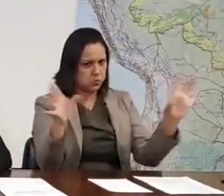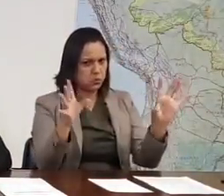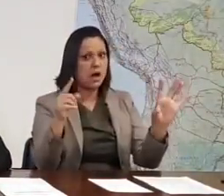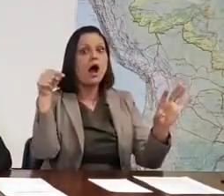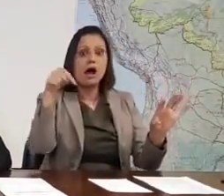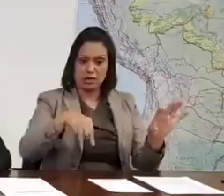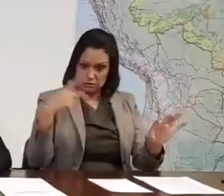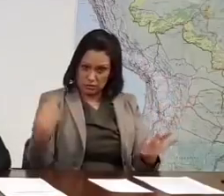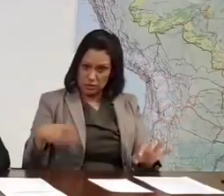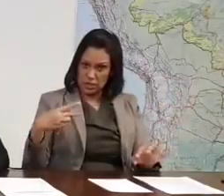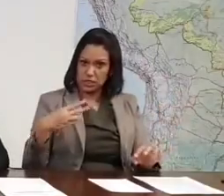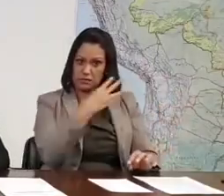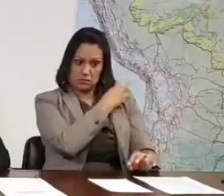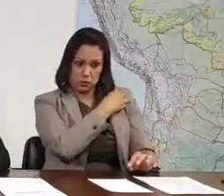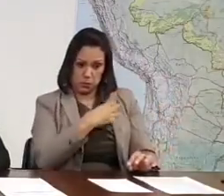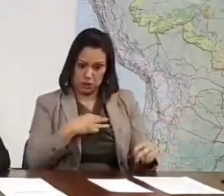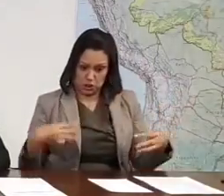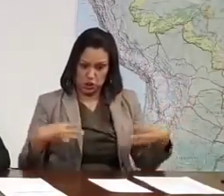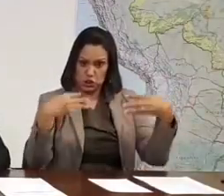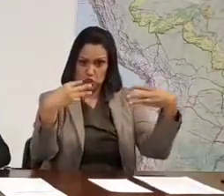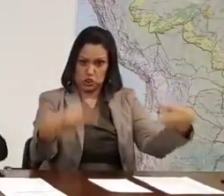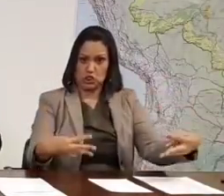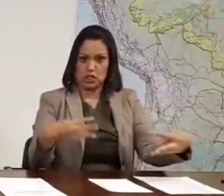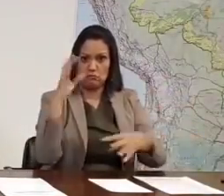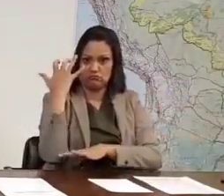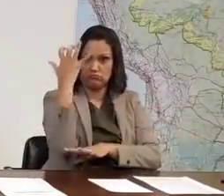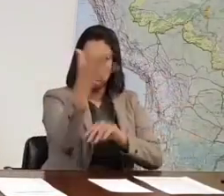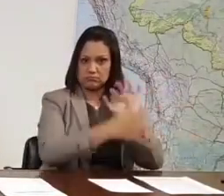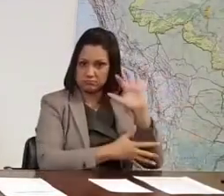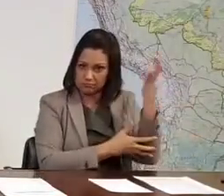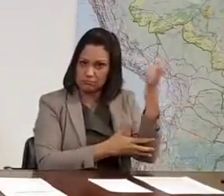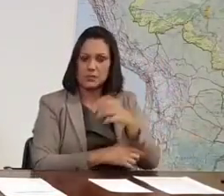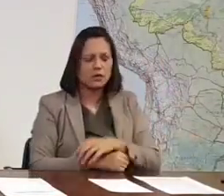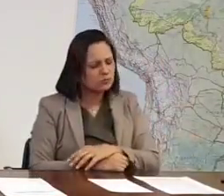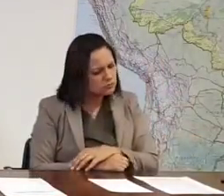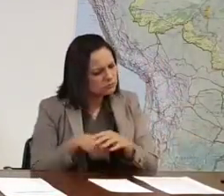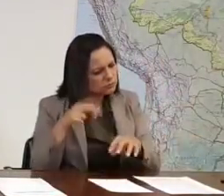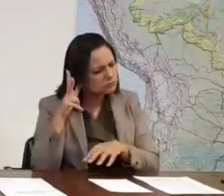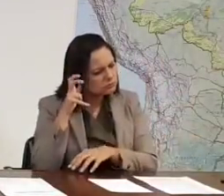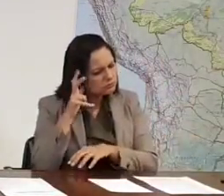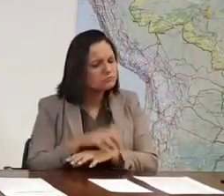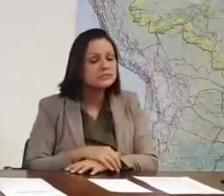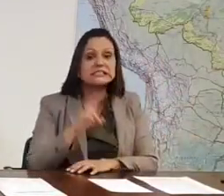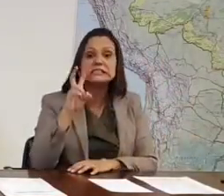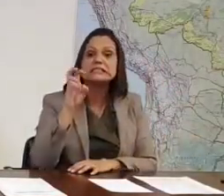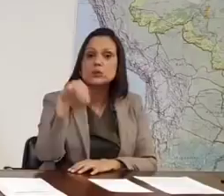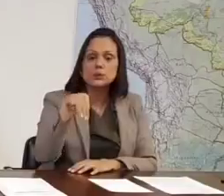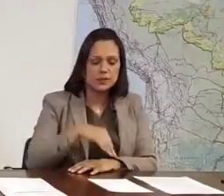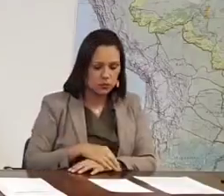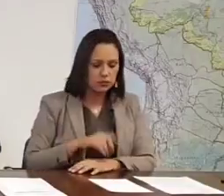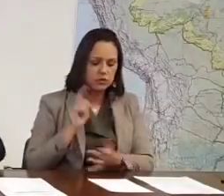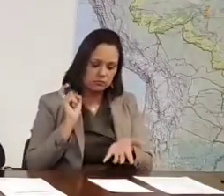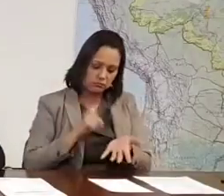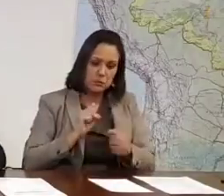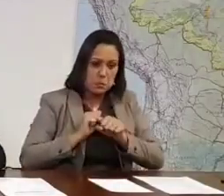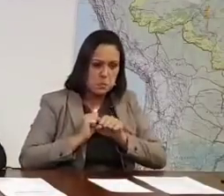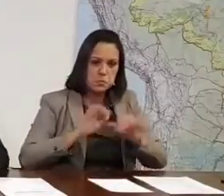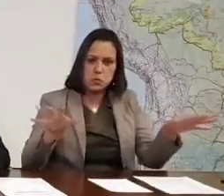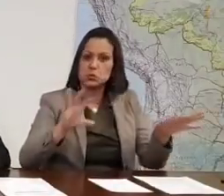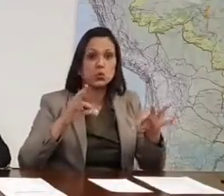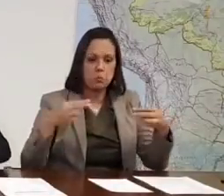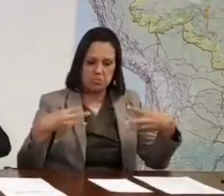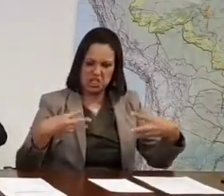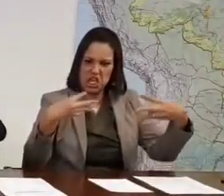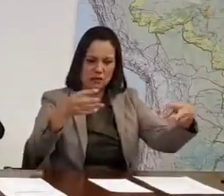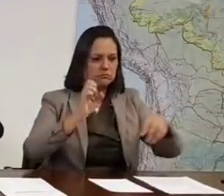aqui no Ministério do Meio Ambiente, no workshop Náutico. Tá, eu ouvi, passei esse áudio de 5 minutos para os 22 ministros na última